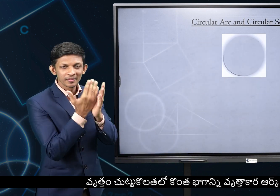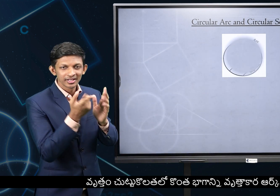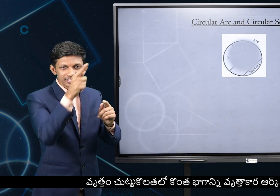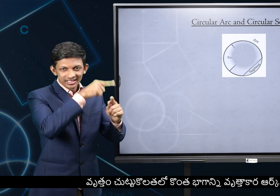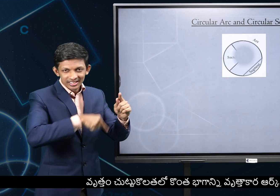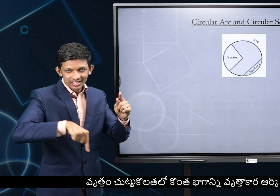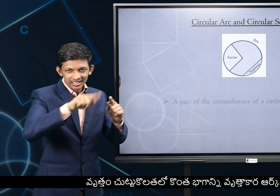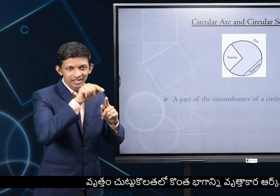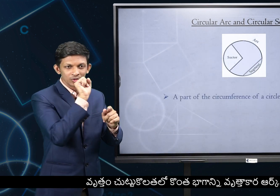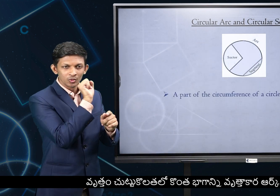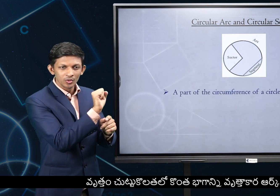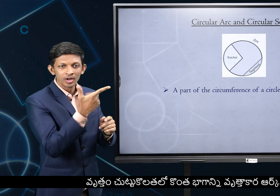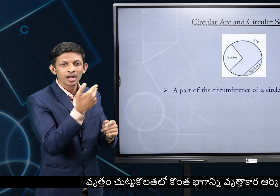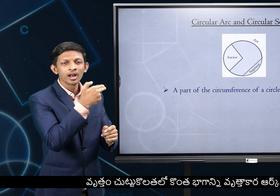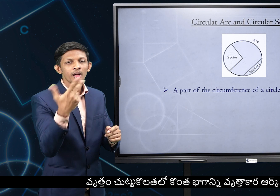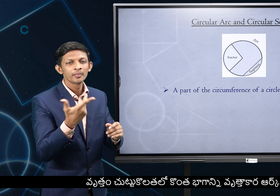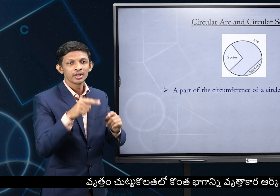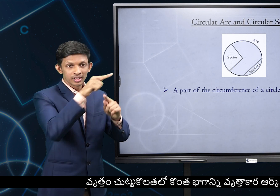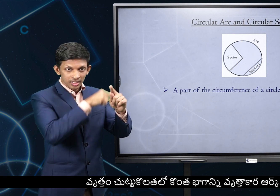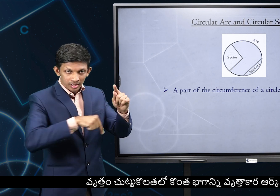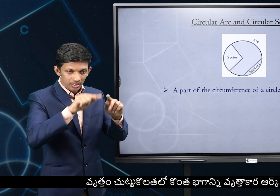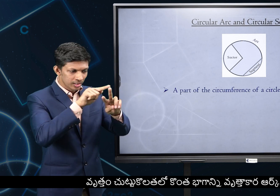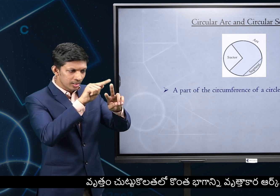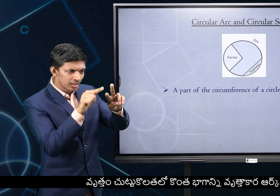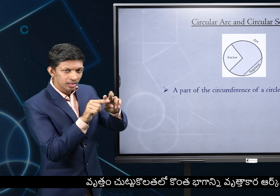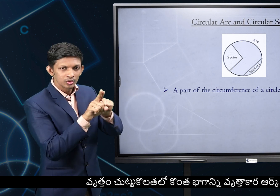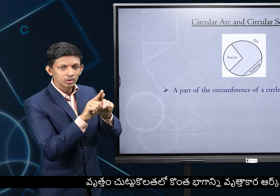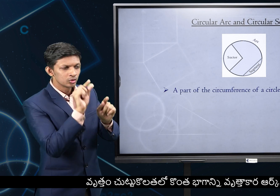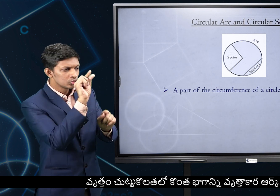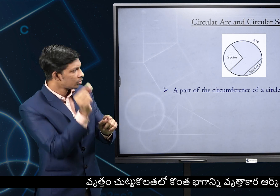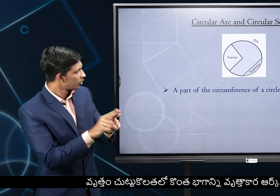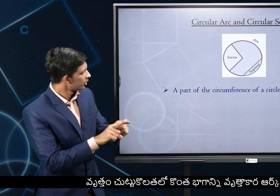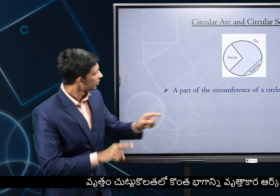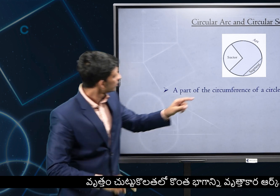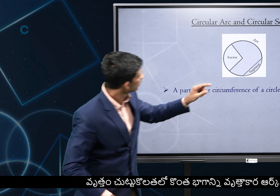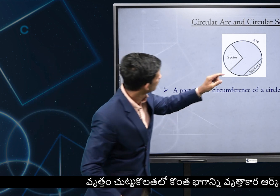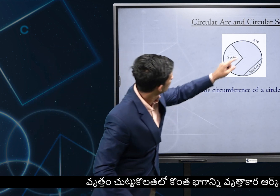వృత్తం చుట్టుకొలతలో కొంత భాగాన్ని వృత్తాకార ఆర్క్ అంటారు.